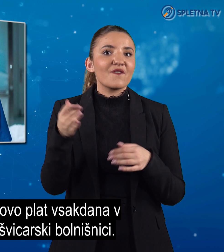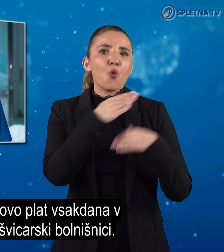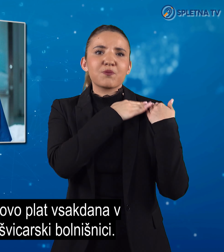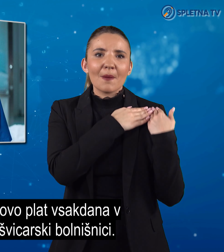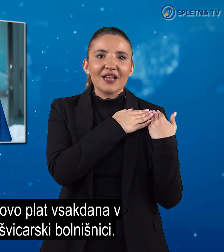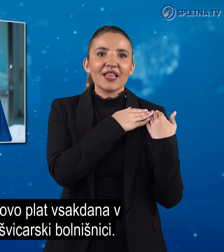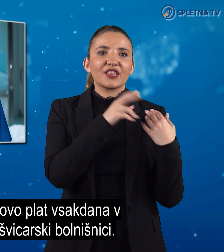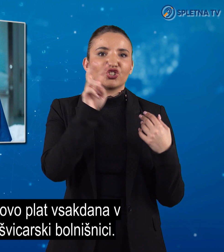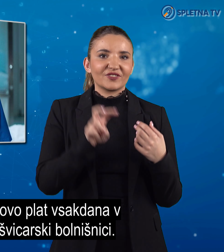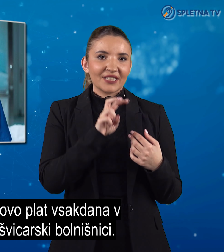švicarski bolnišnici.